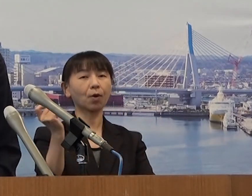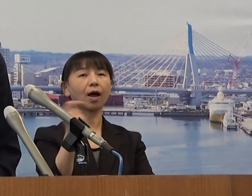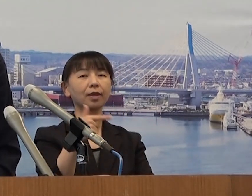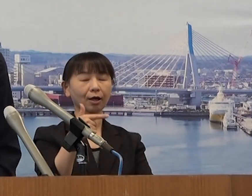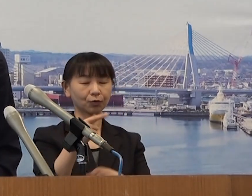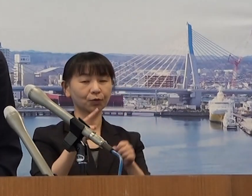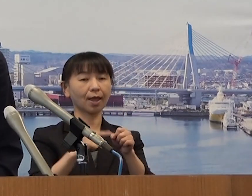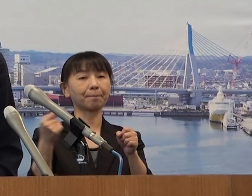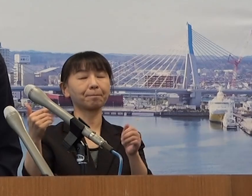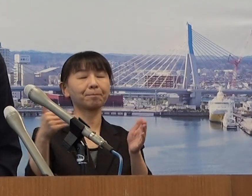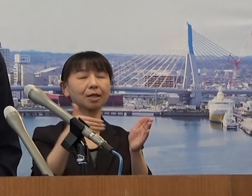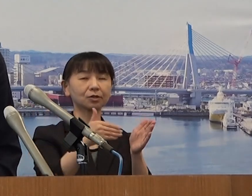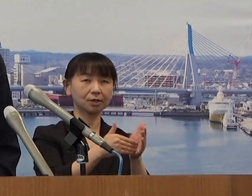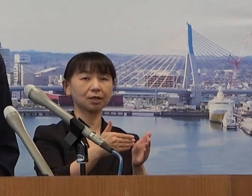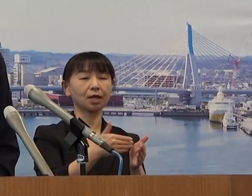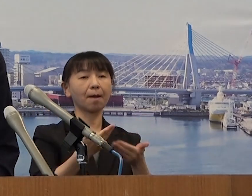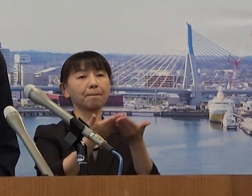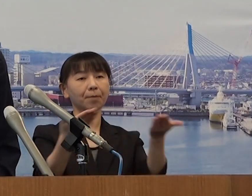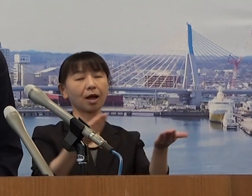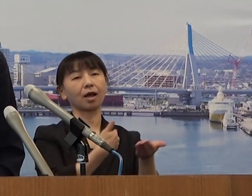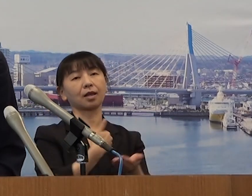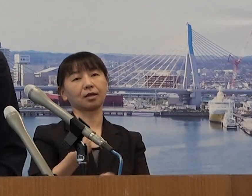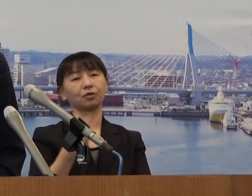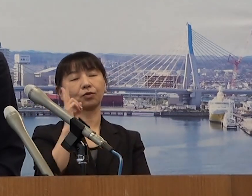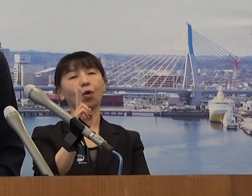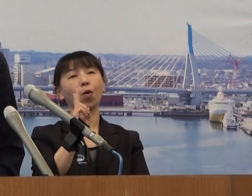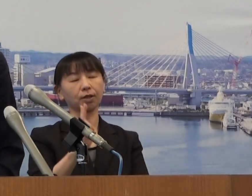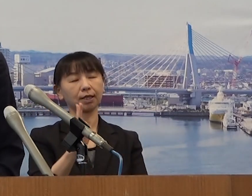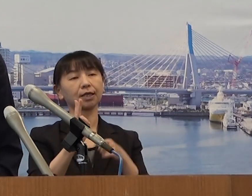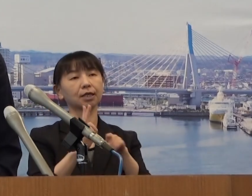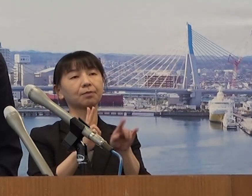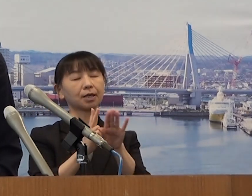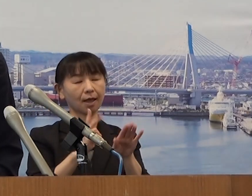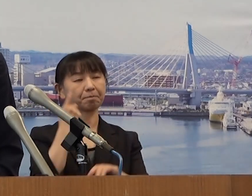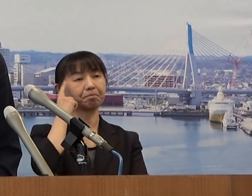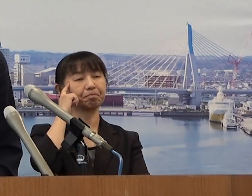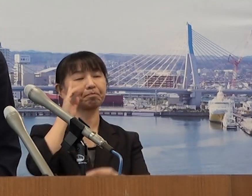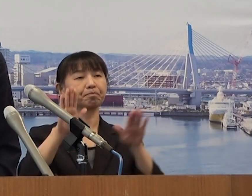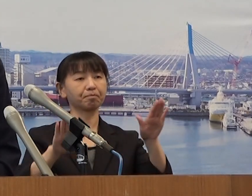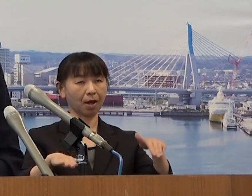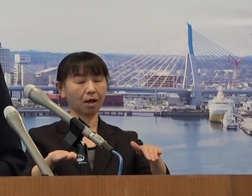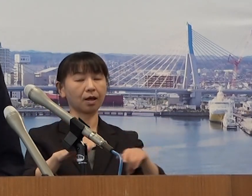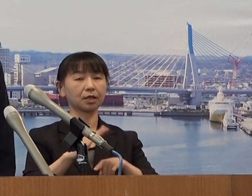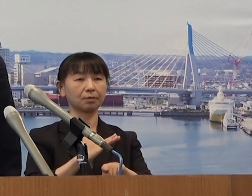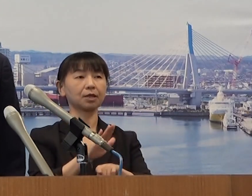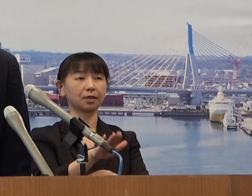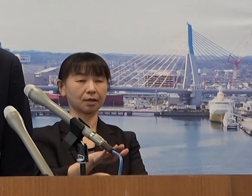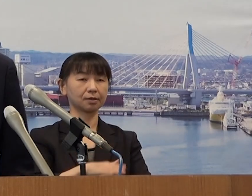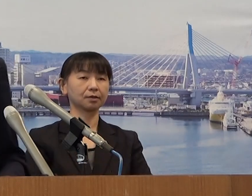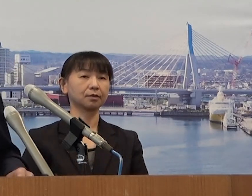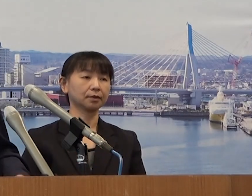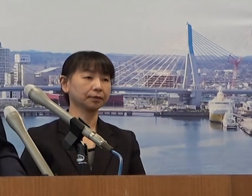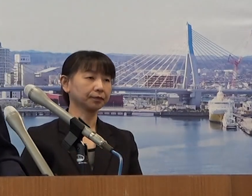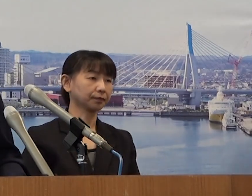末に出せるようにということを最優先にして今回のこの配布を考えた次第でございます。 ありがとうございます